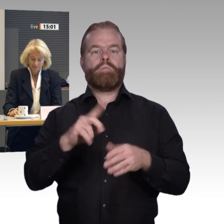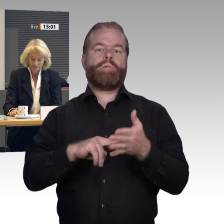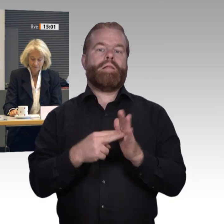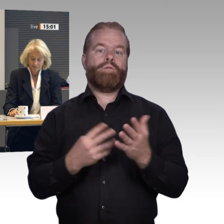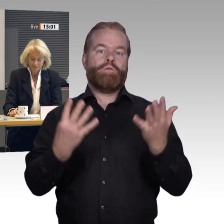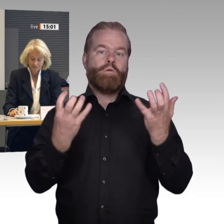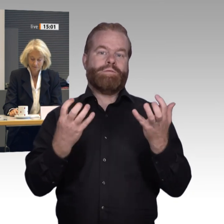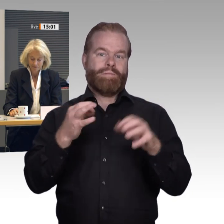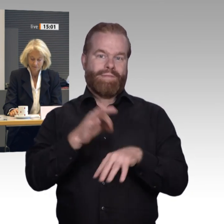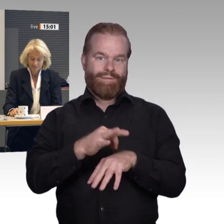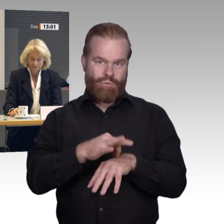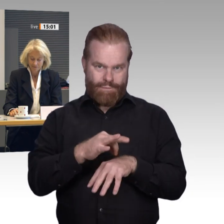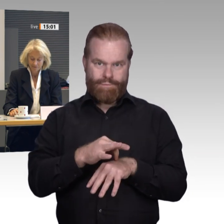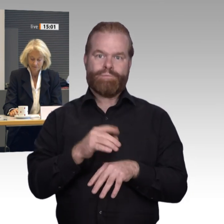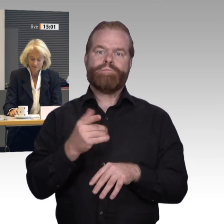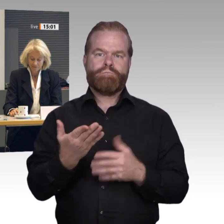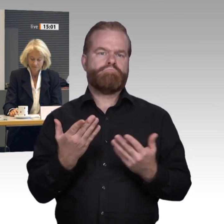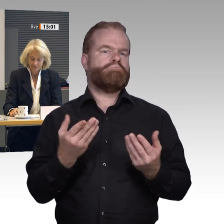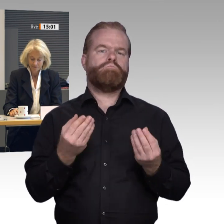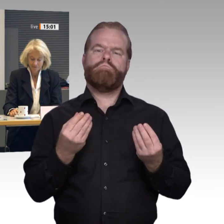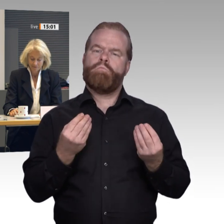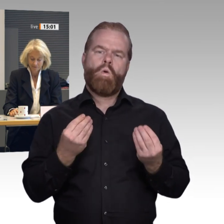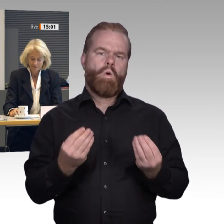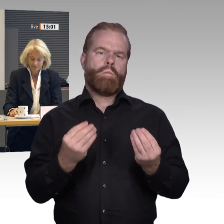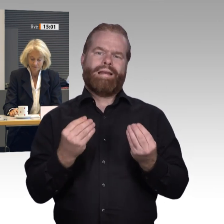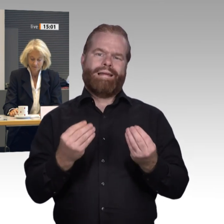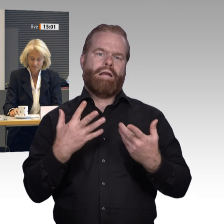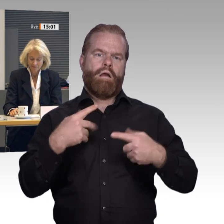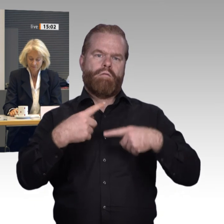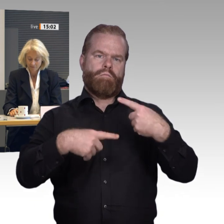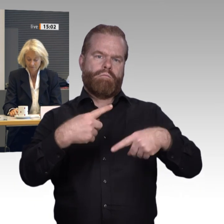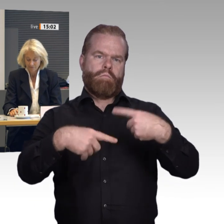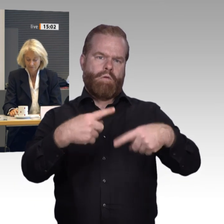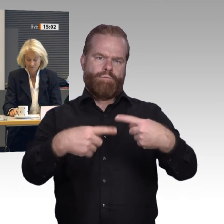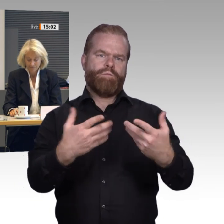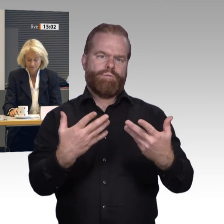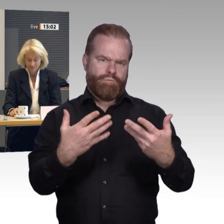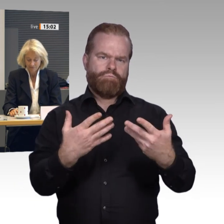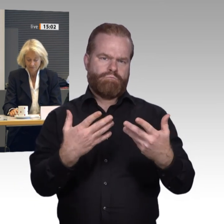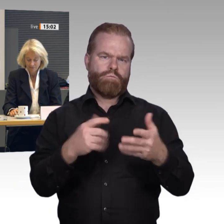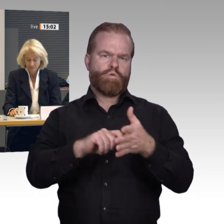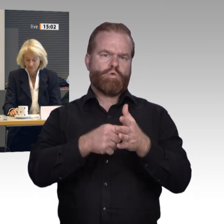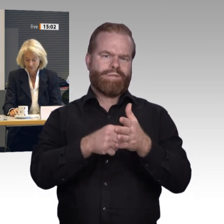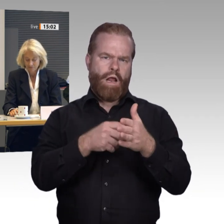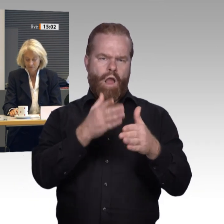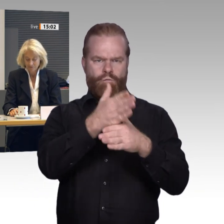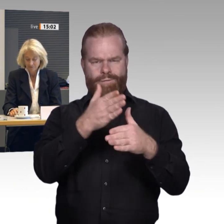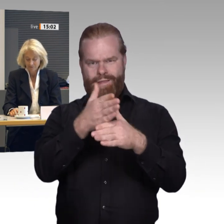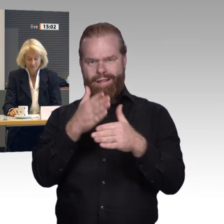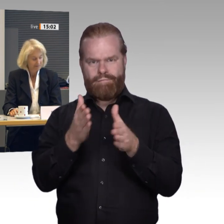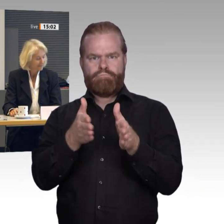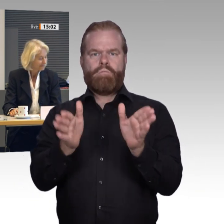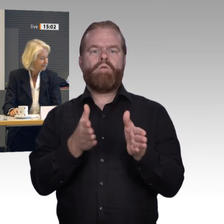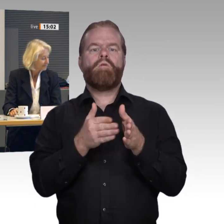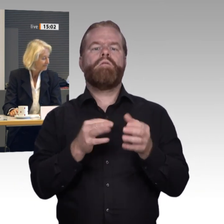Stärke auf die Fraktionen aufgeteilt. Dabei wechseln die Fragestellerinnen und Fragesteller nach jeder Frage. Das heißt also,